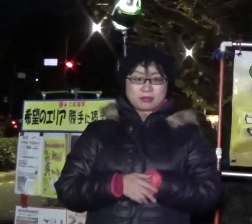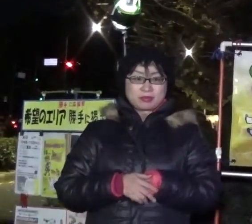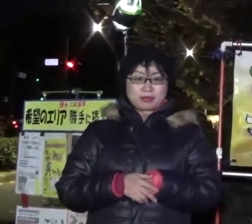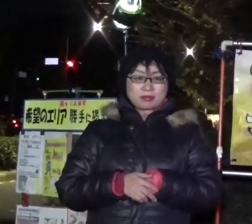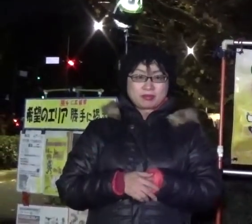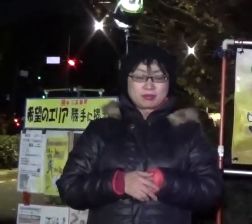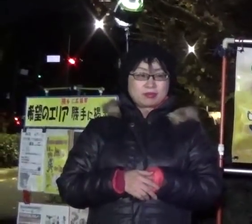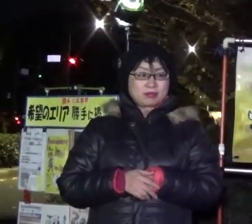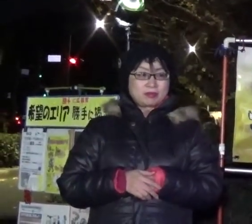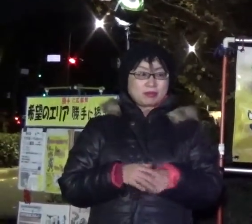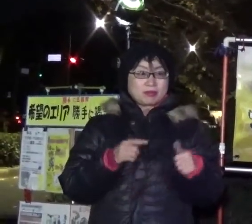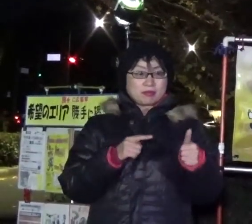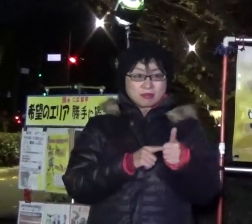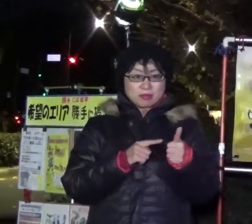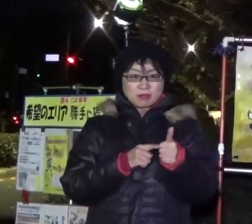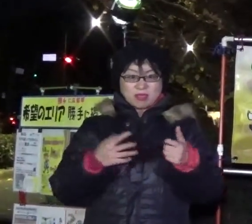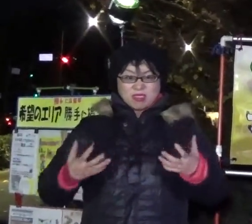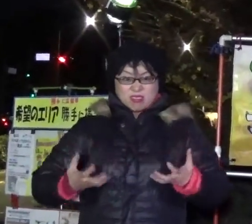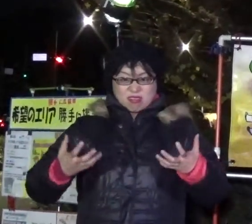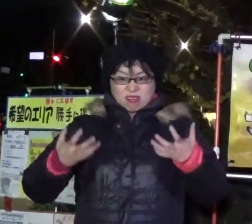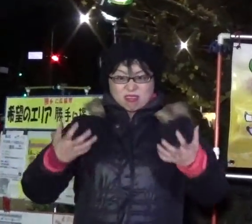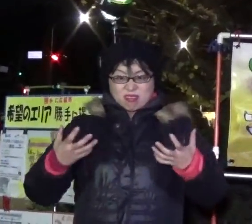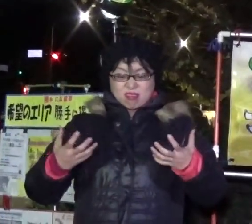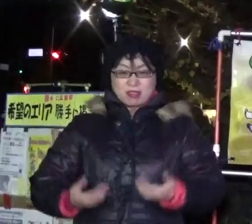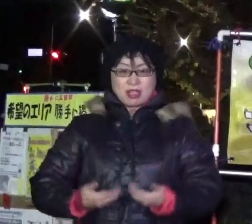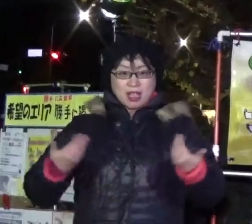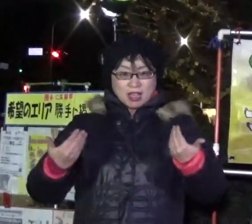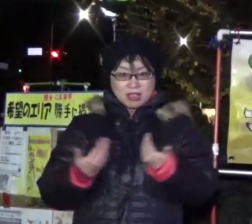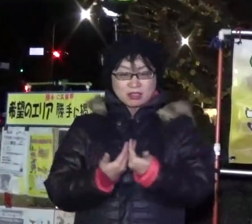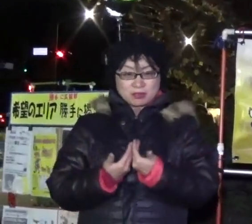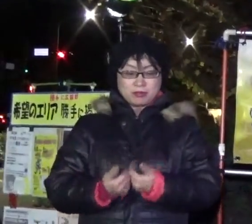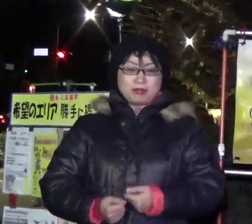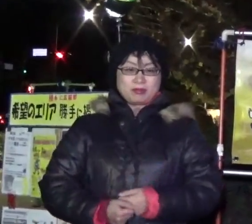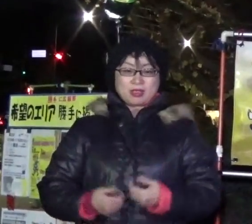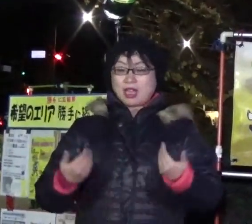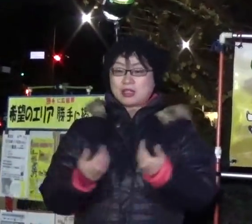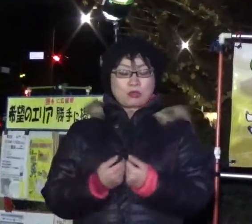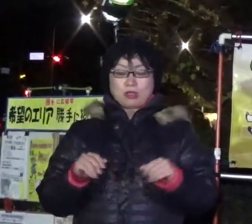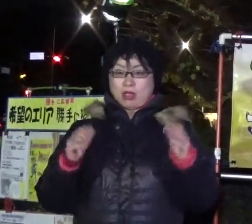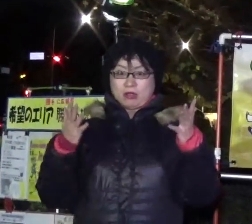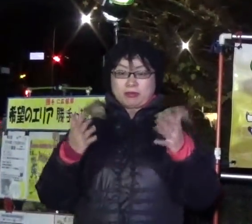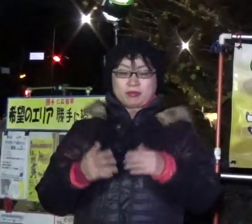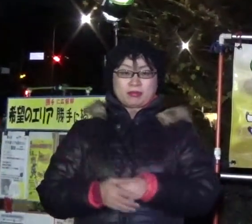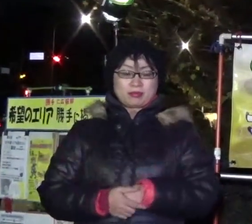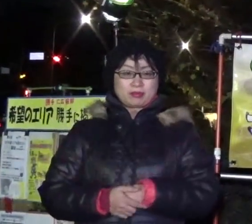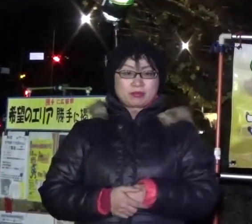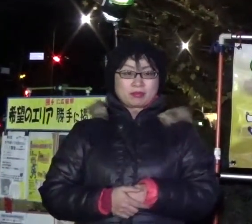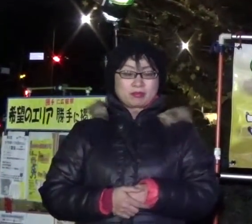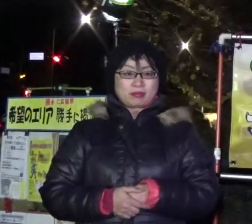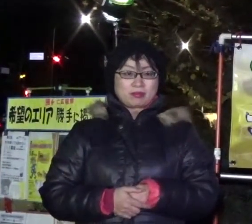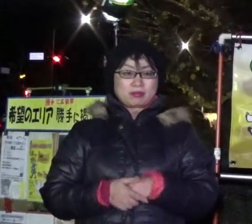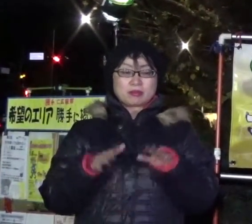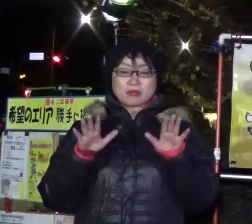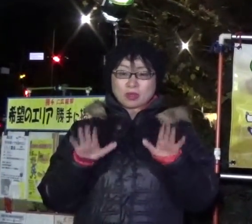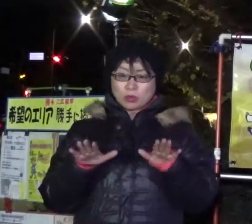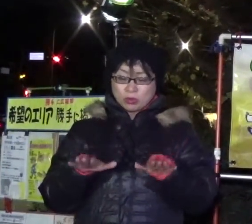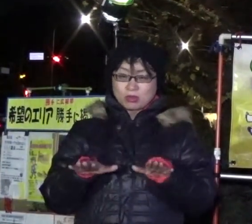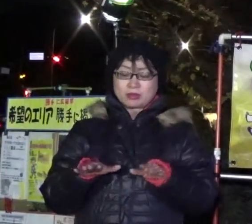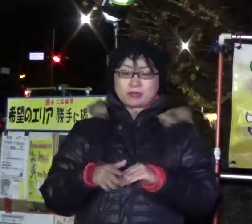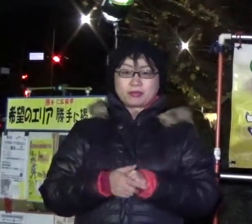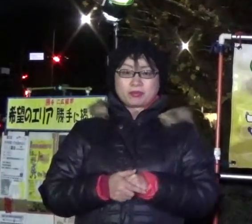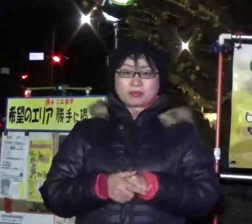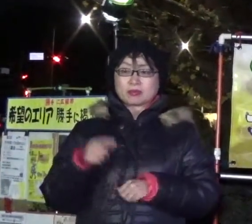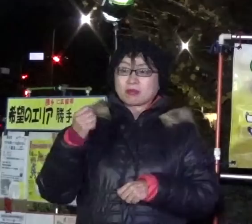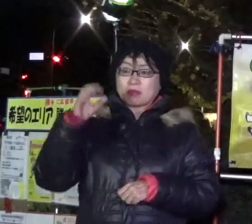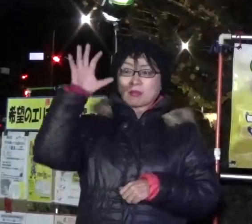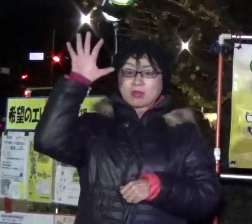からには、怒りに満ちたあいつが来るからには何かに反対するに違いないと。今日は反対する気ありません。今日はね、ただひたすらに